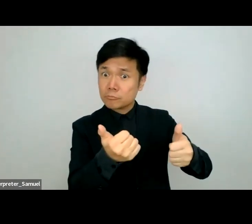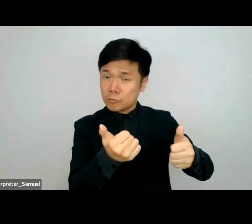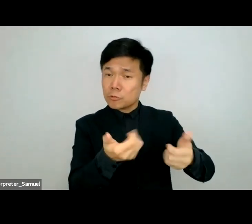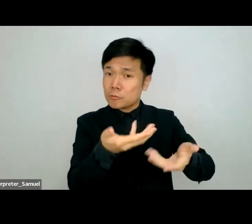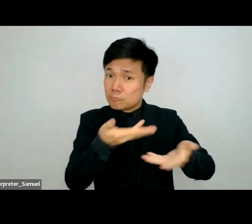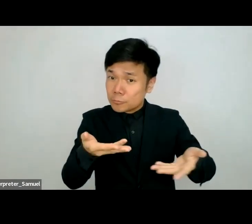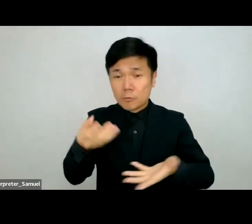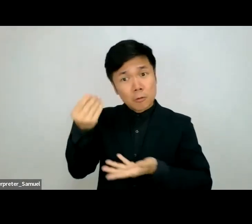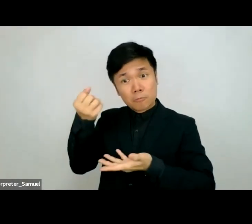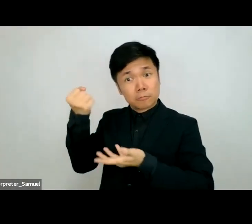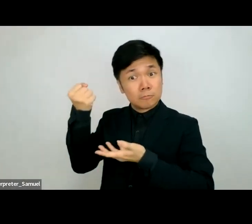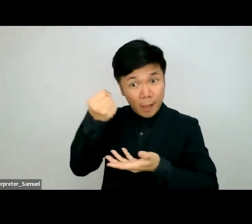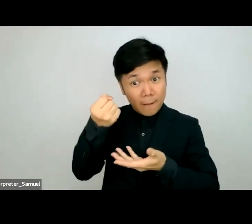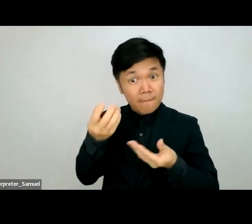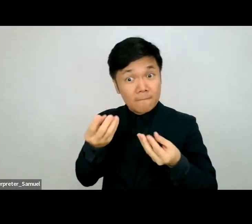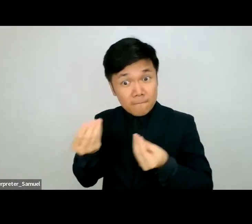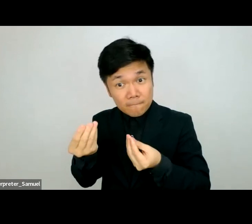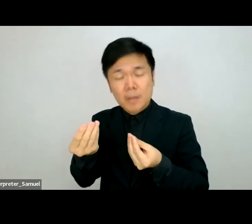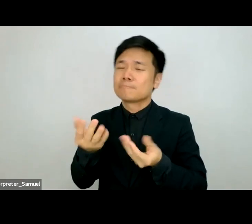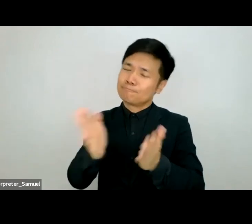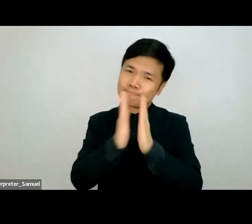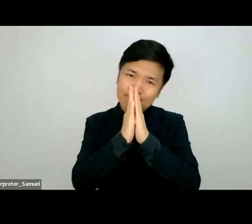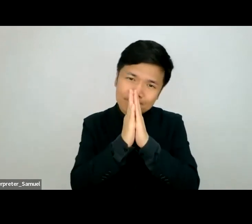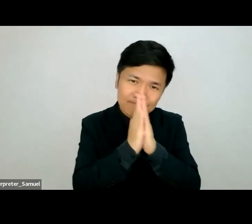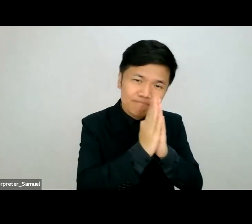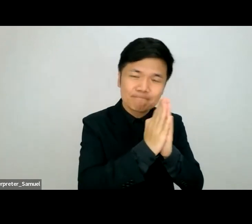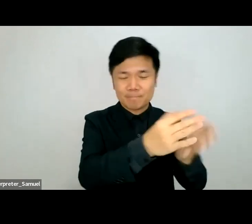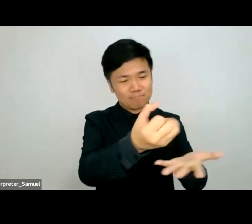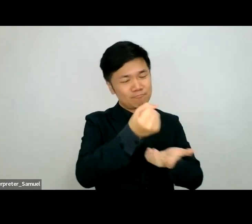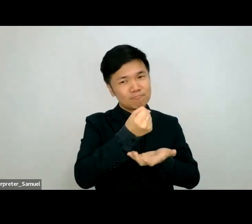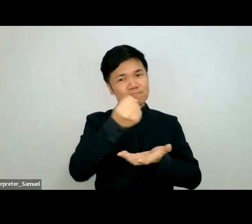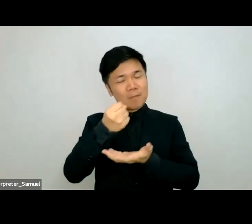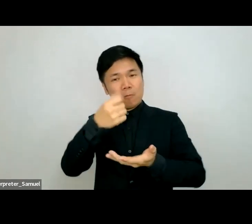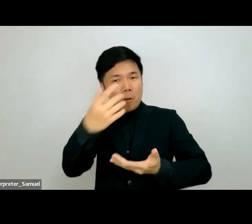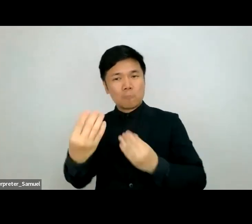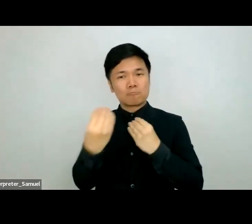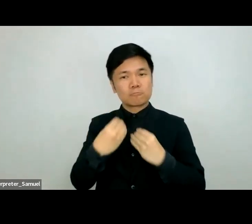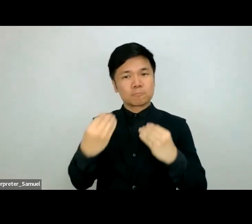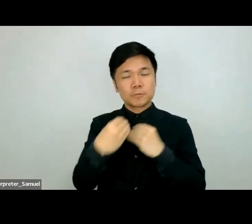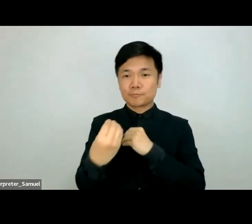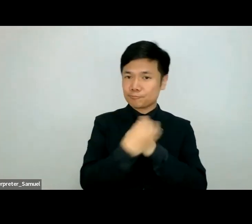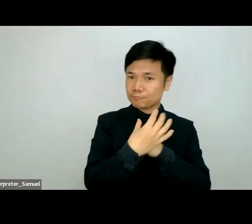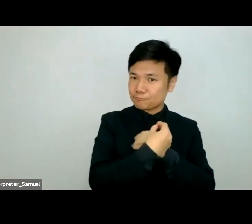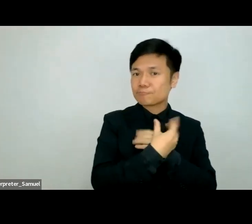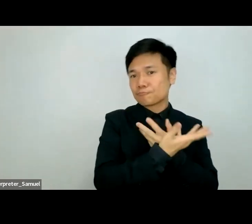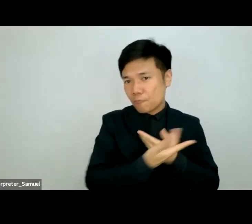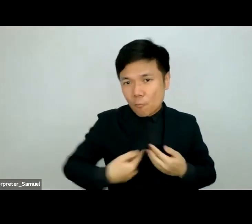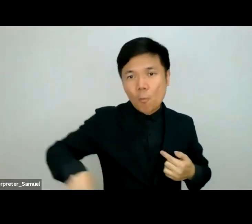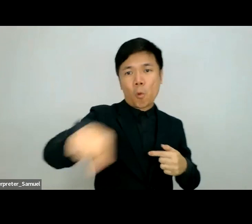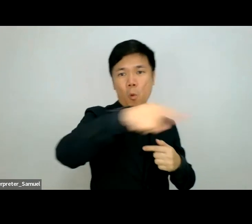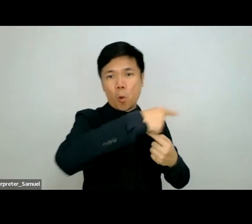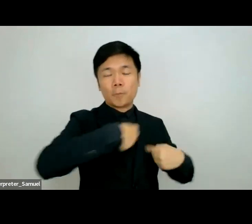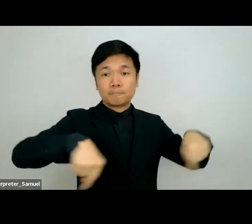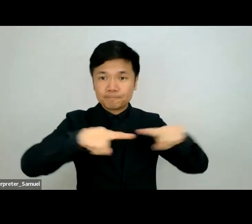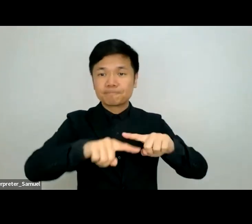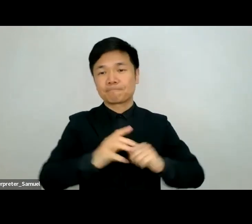du climat. Si vous avez de l'expertise à offrir pour appuyer les femmes